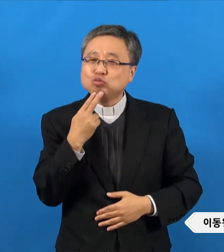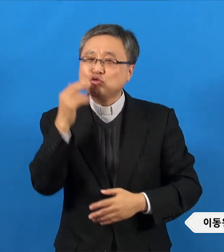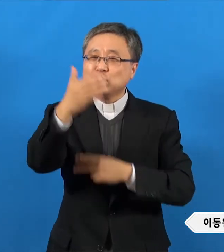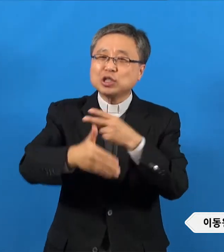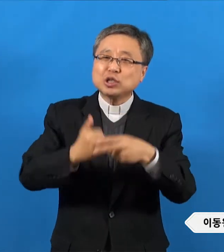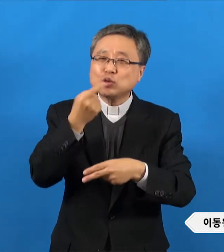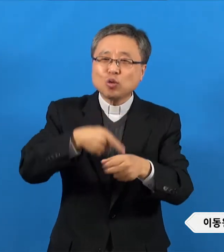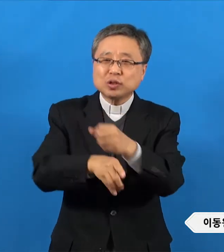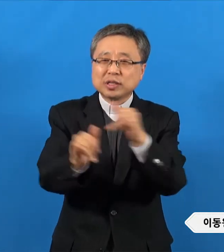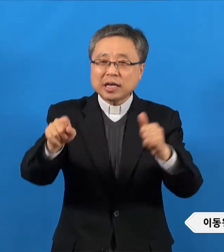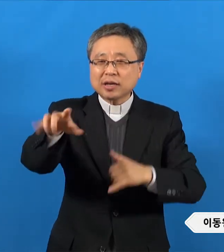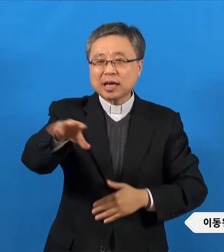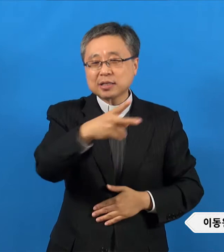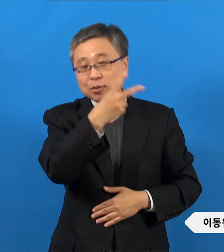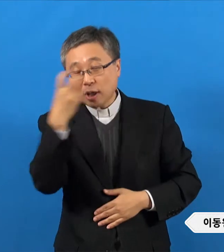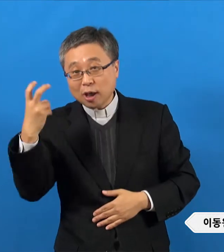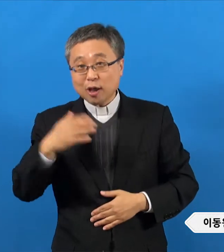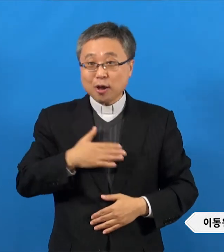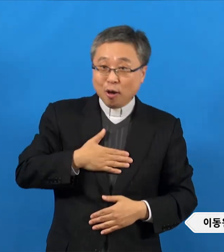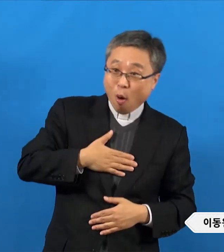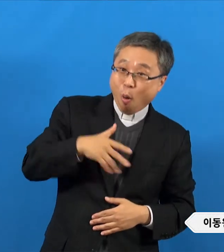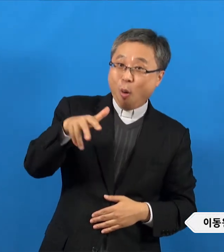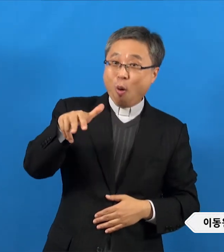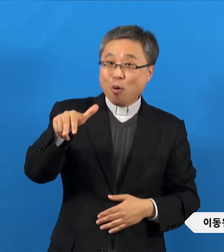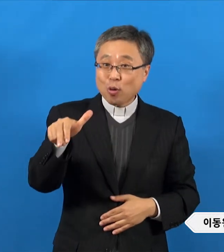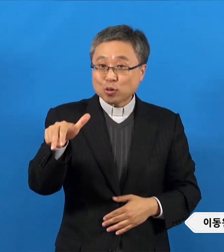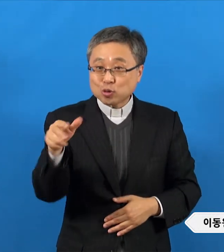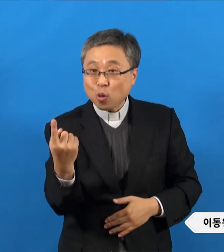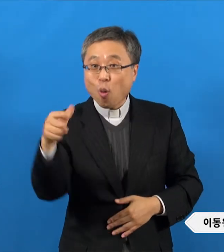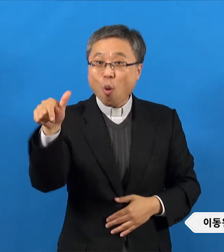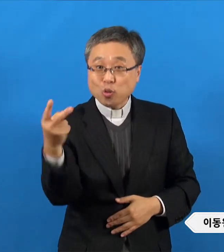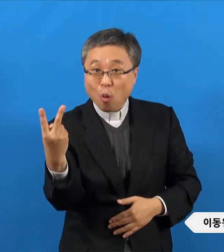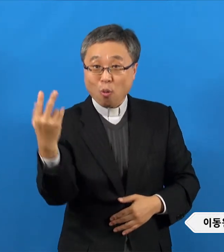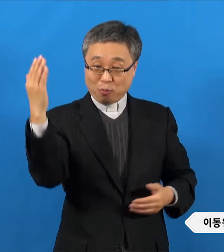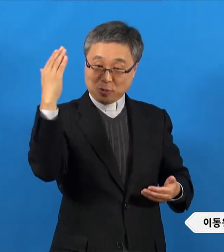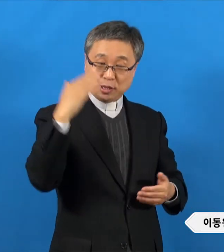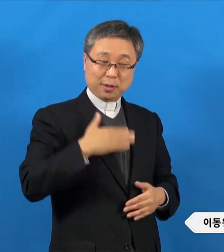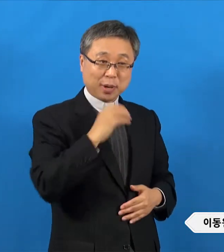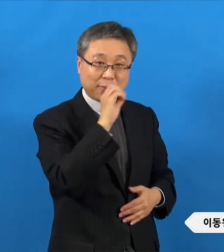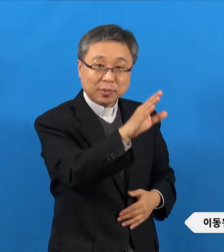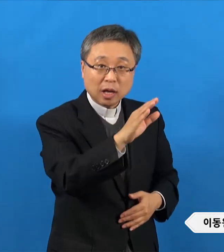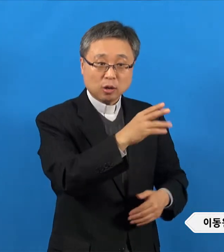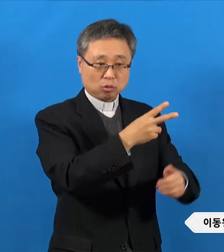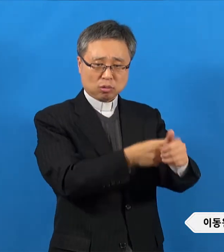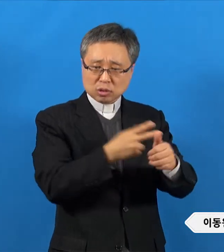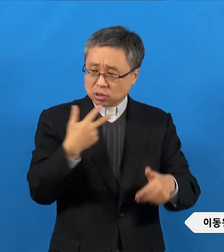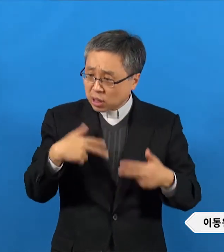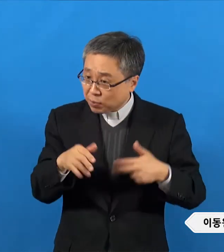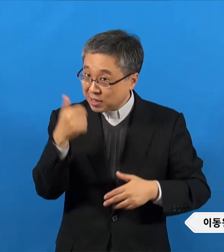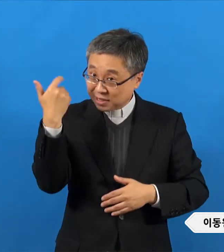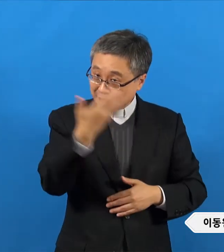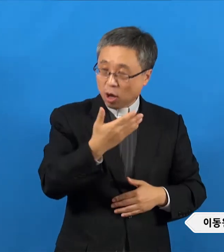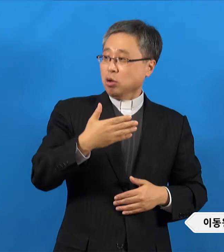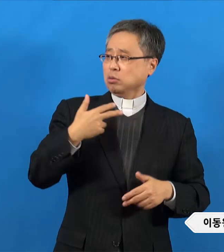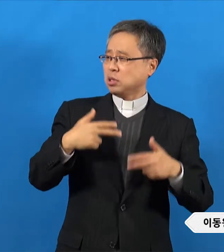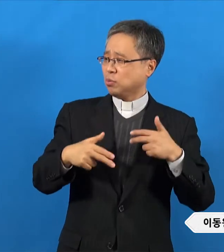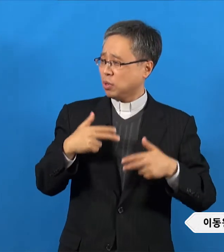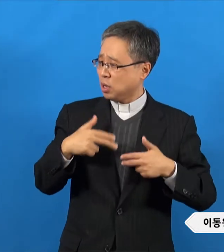잠들다. 조교가 교수님 재밌잖아요. 이때 C.S. 루이스 교수는 이렇게 말해요. 재미라니. 그는 지금쯤